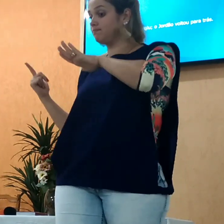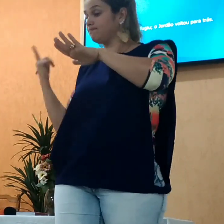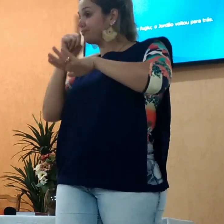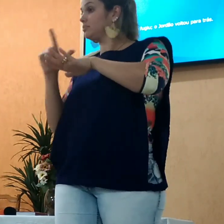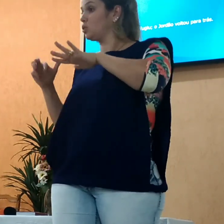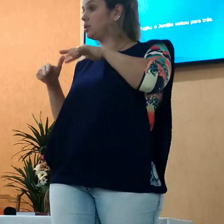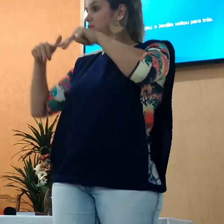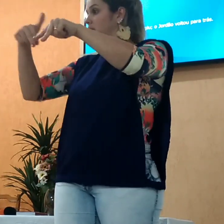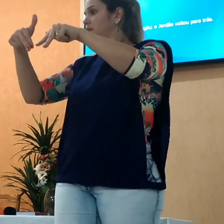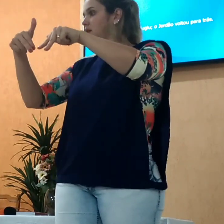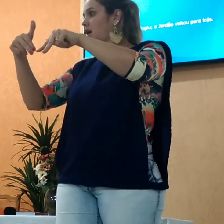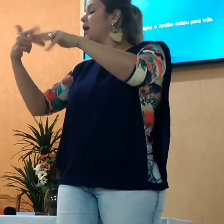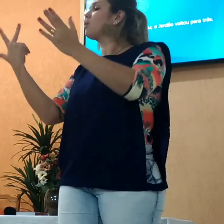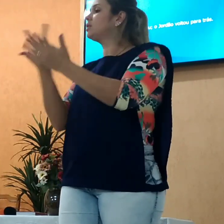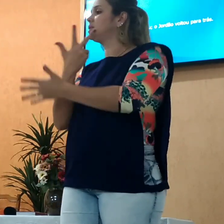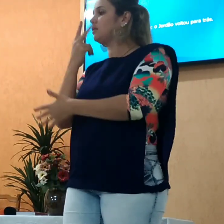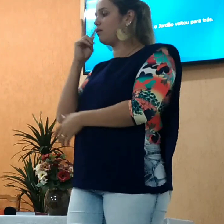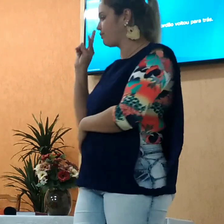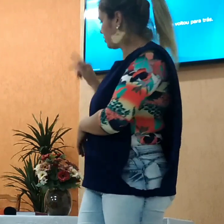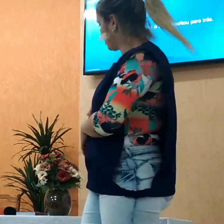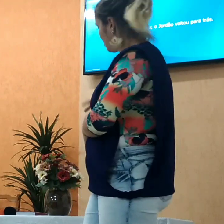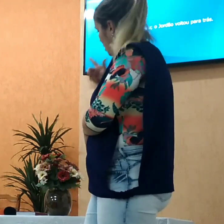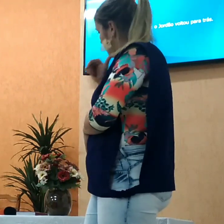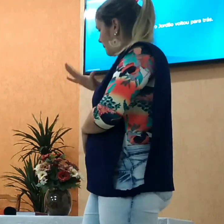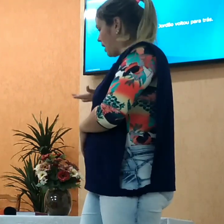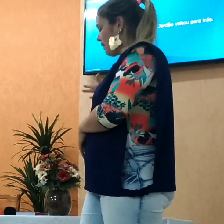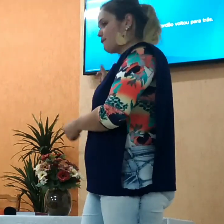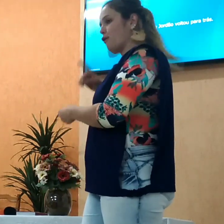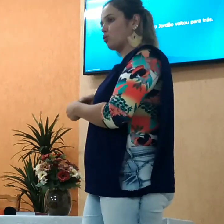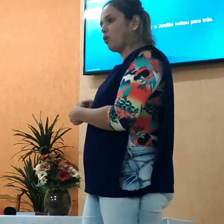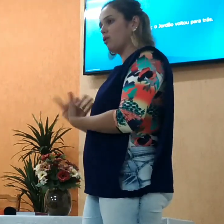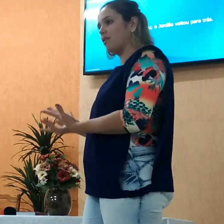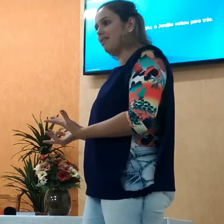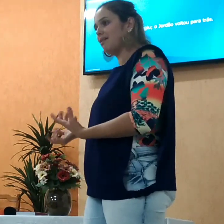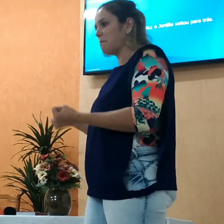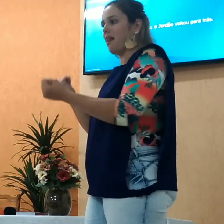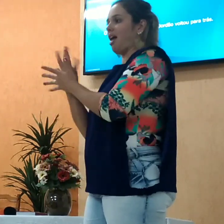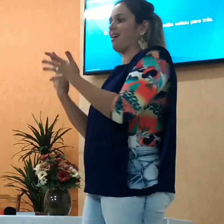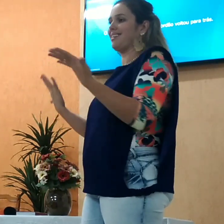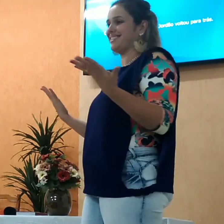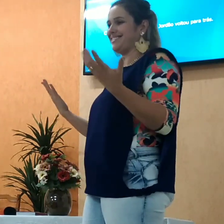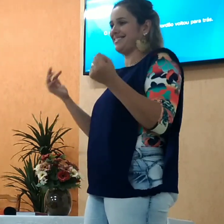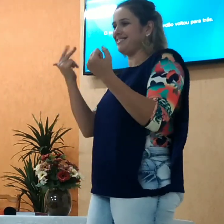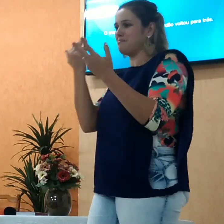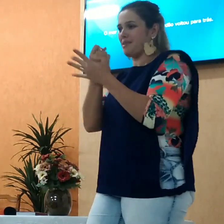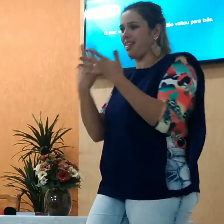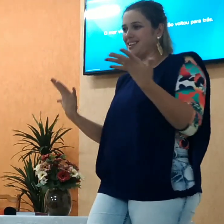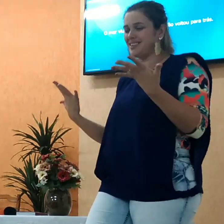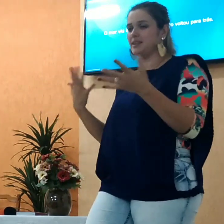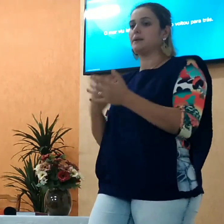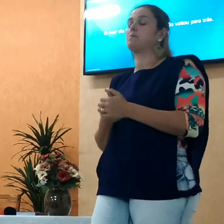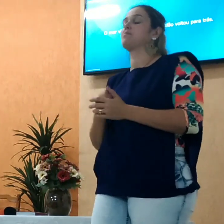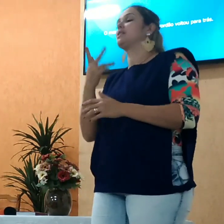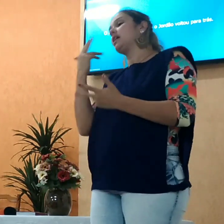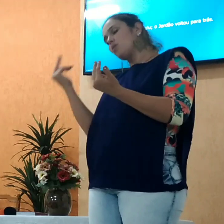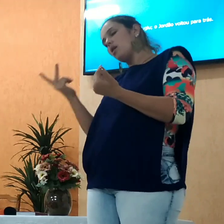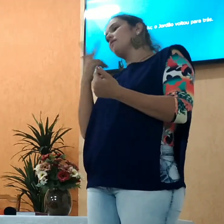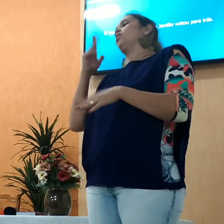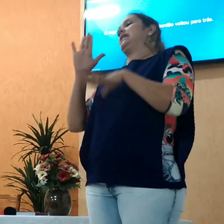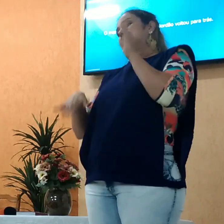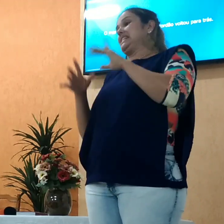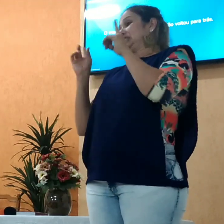mar vermelho é o mar da vida. Talvez é a vida que nós temos aqui, os intempéries da vida, a dificuldade.